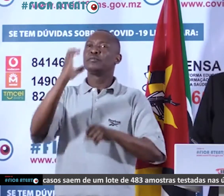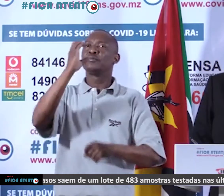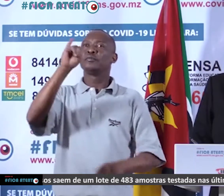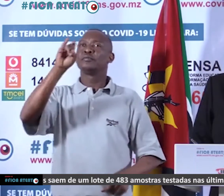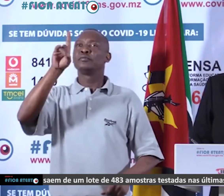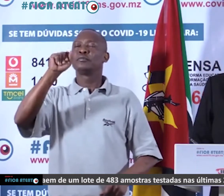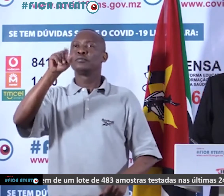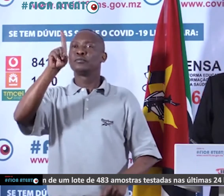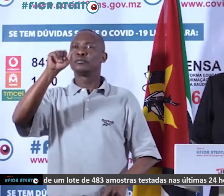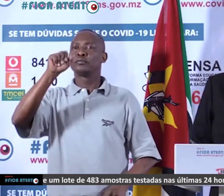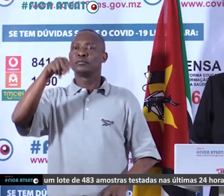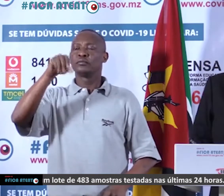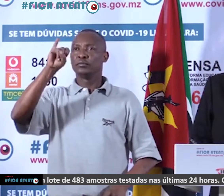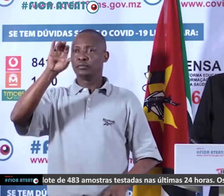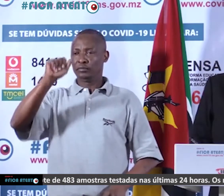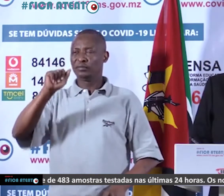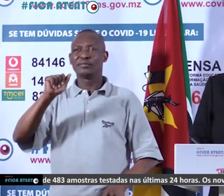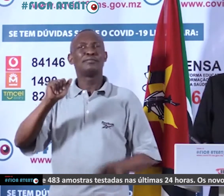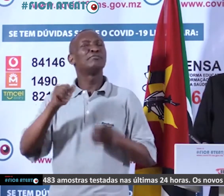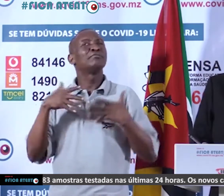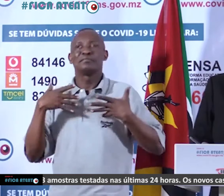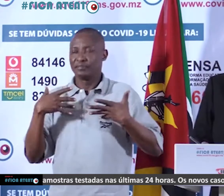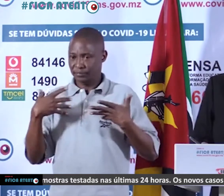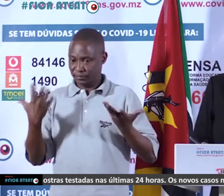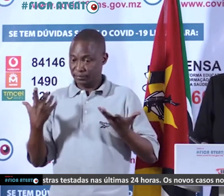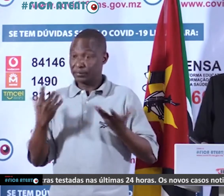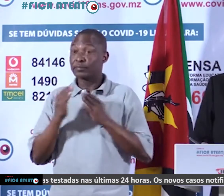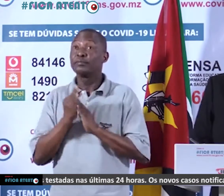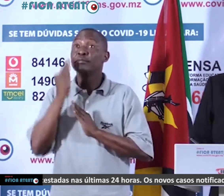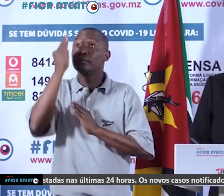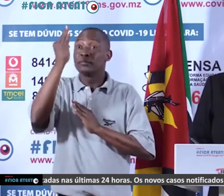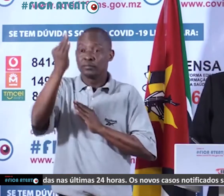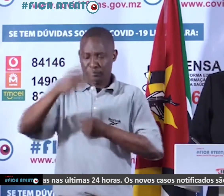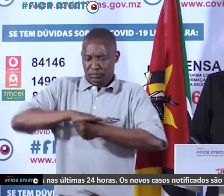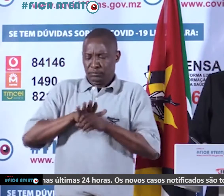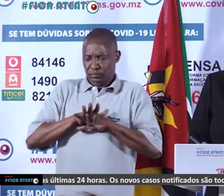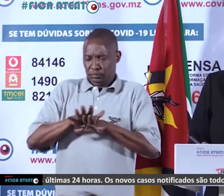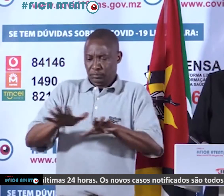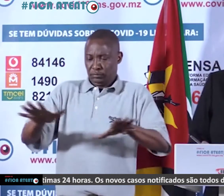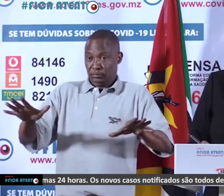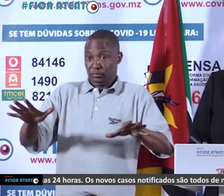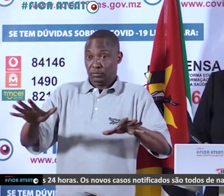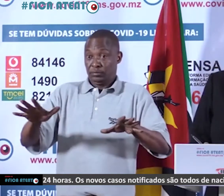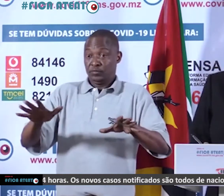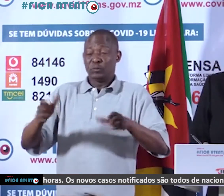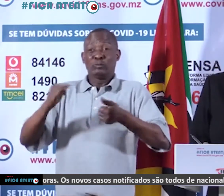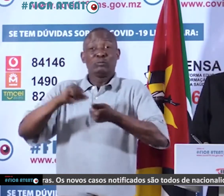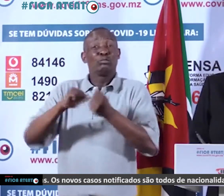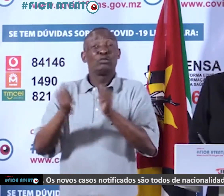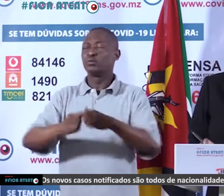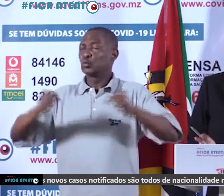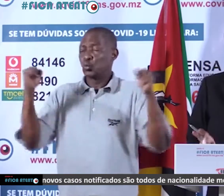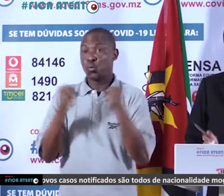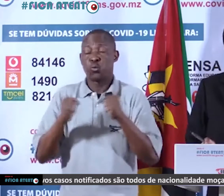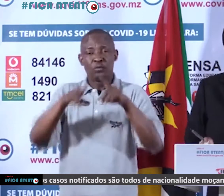do Covid-19 não seja um problema de saúde pública de proporções desastrosas no